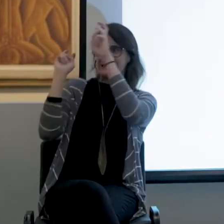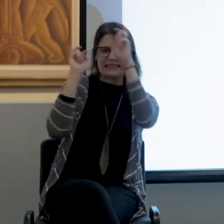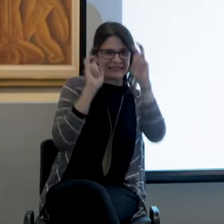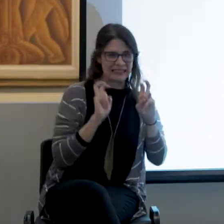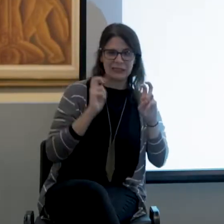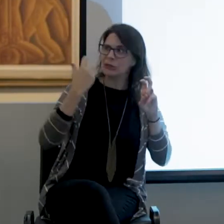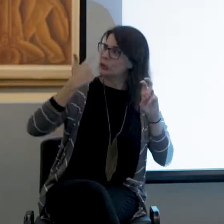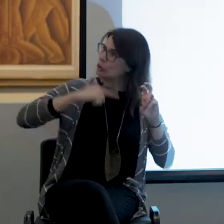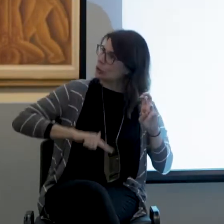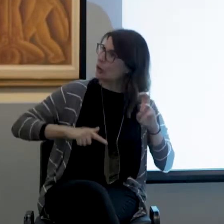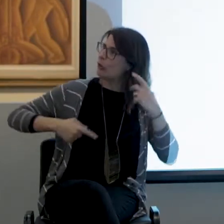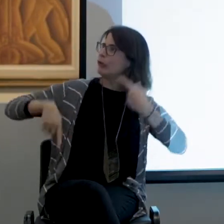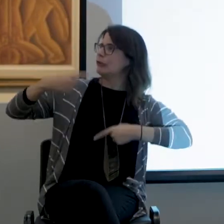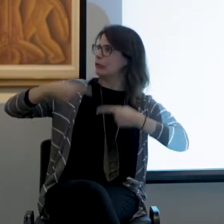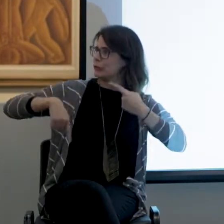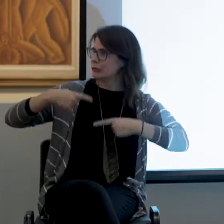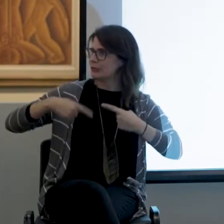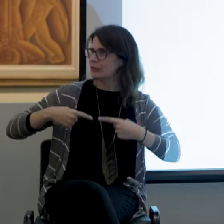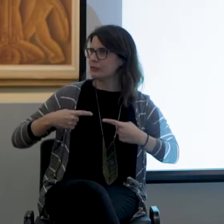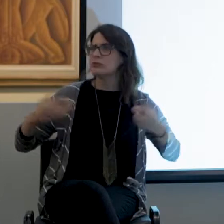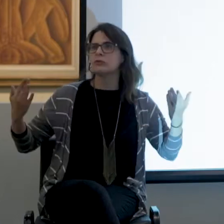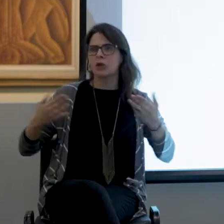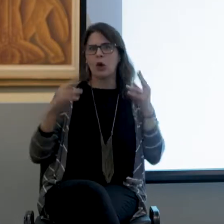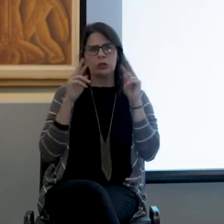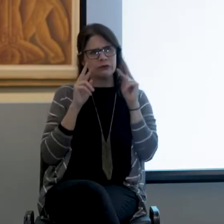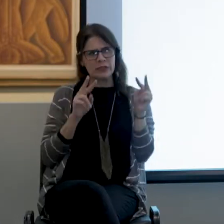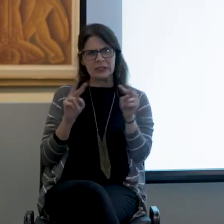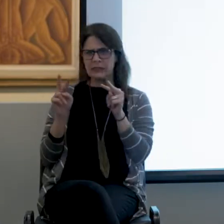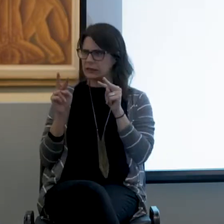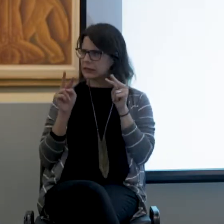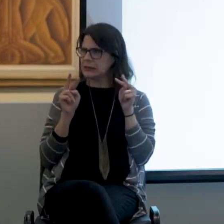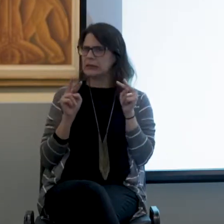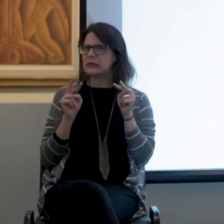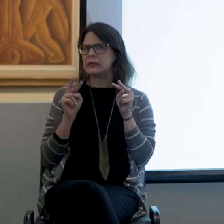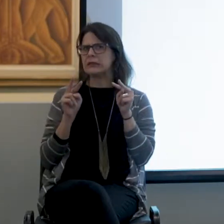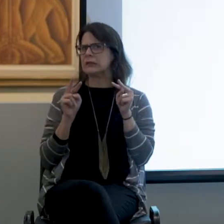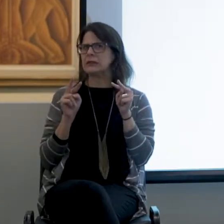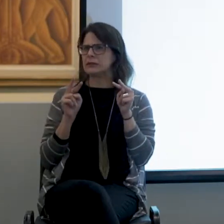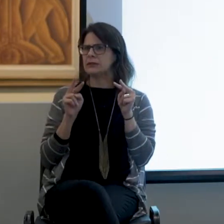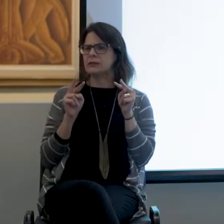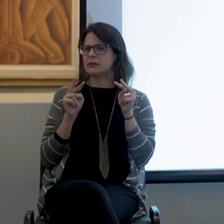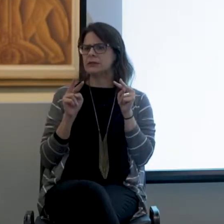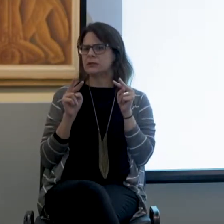se debate, ou se vê no meio dessa